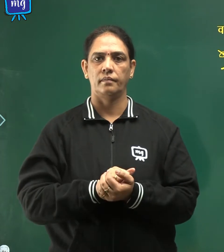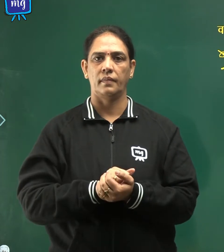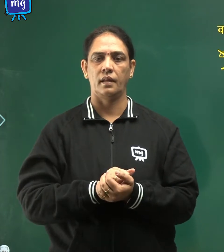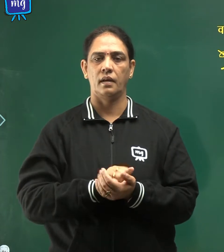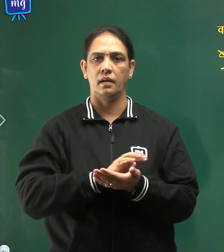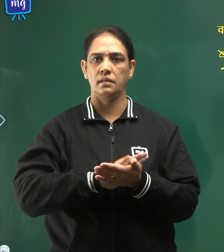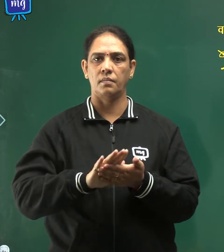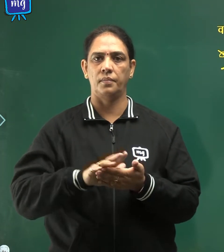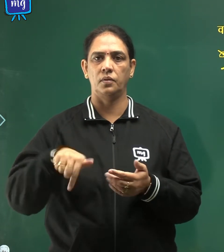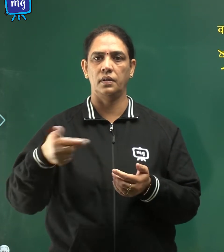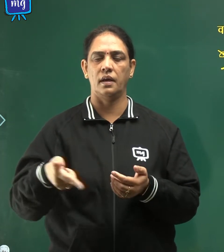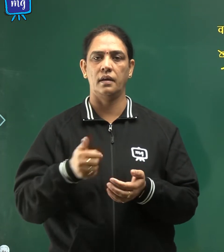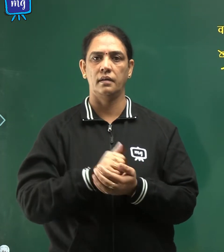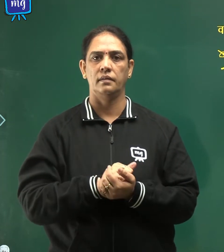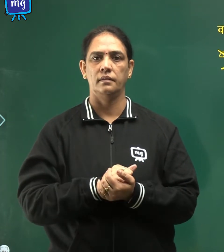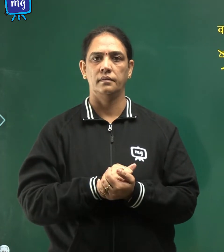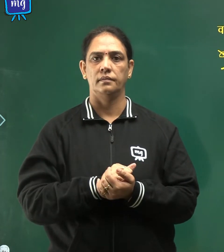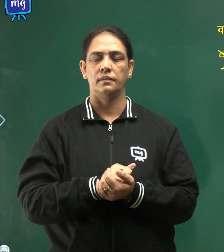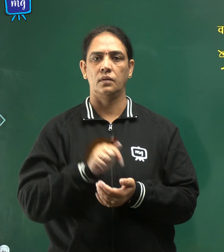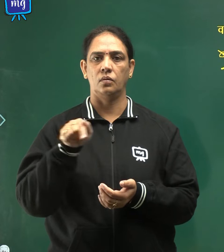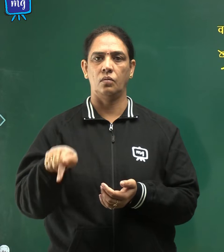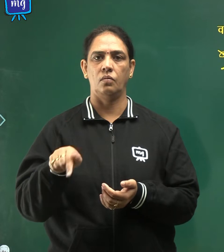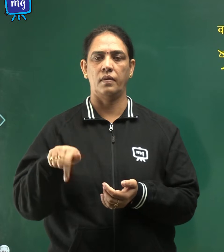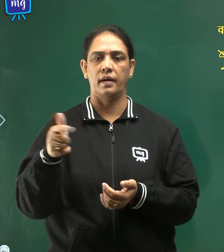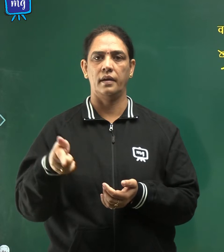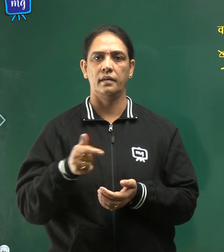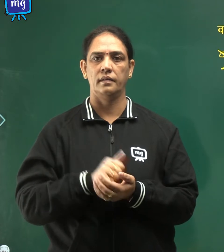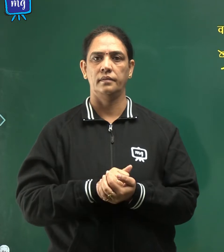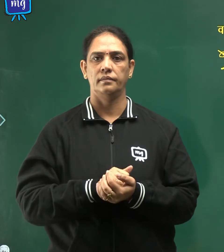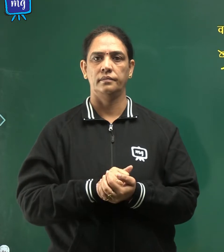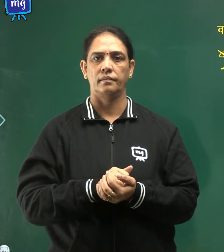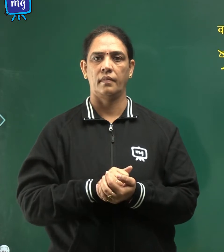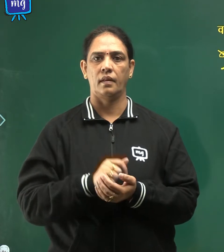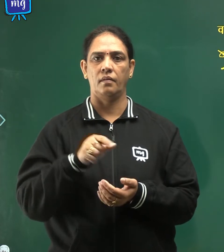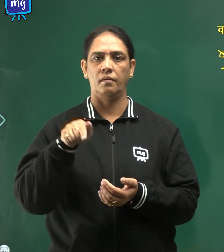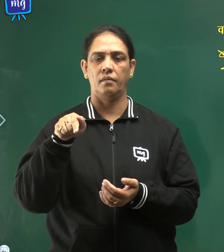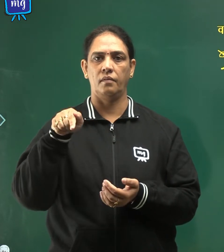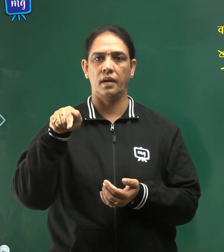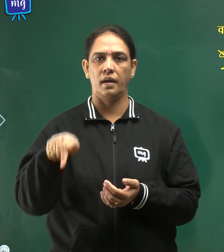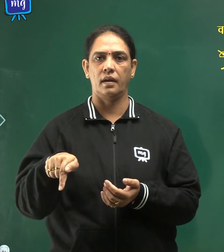समाप्त होती है, तो वह एक वर्ग संख्या